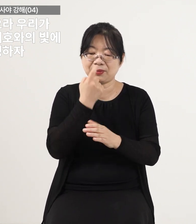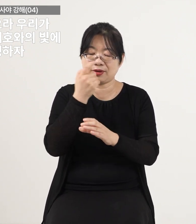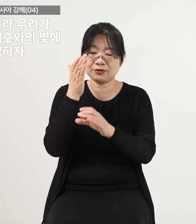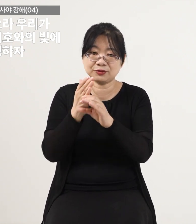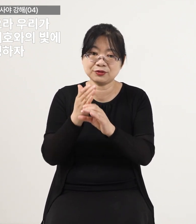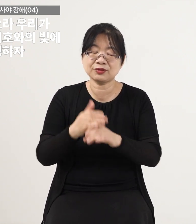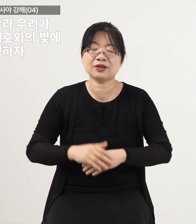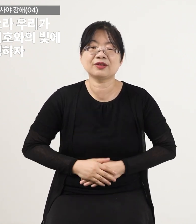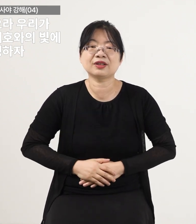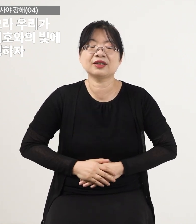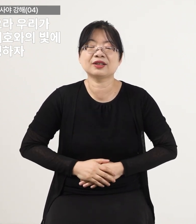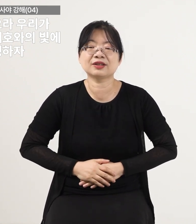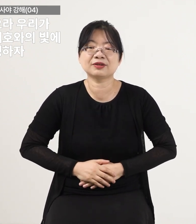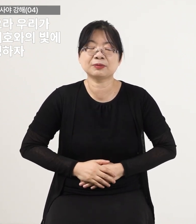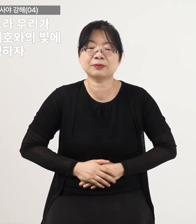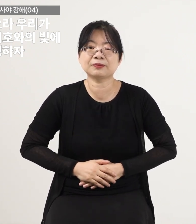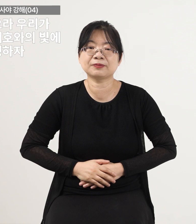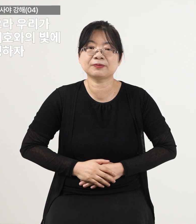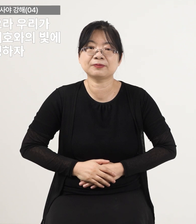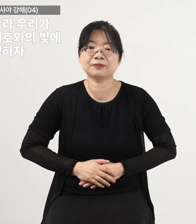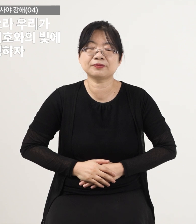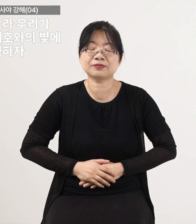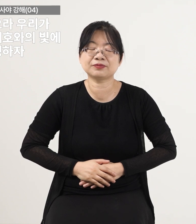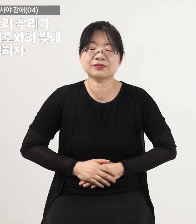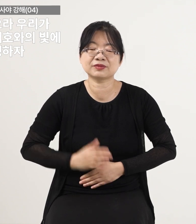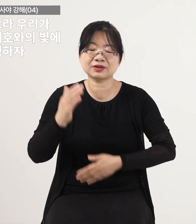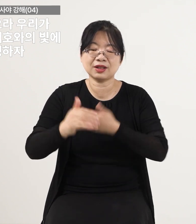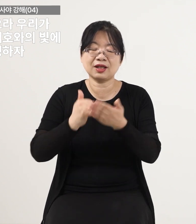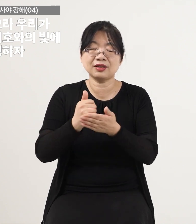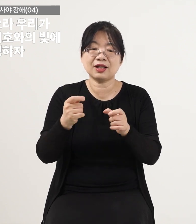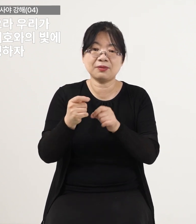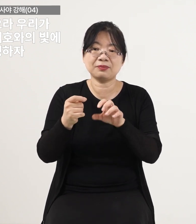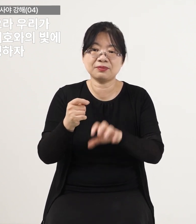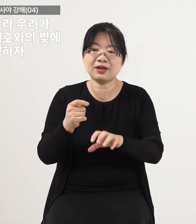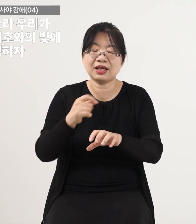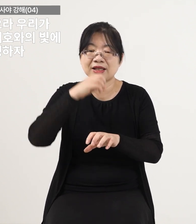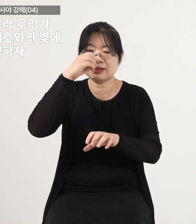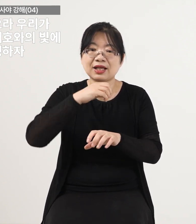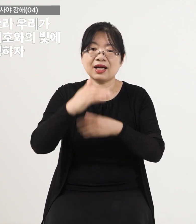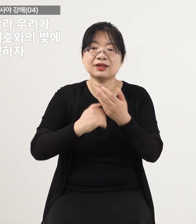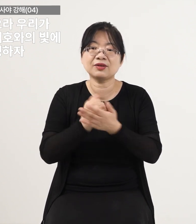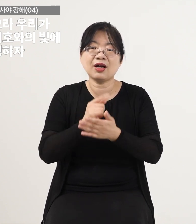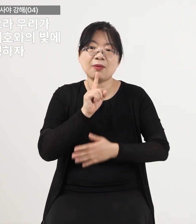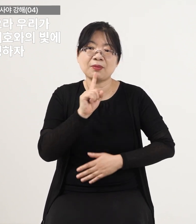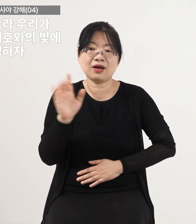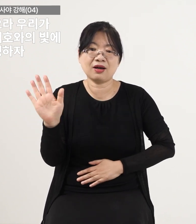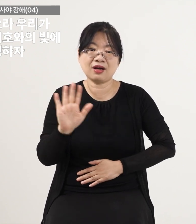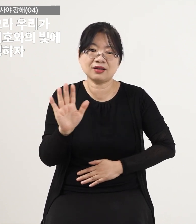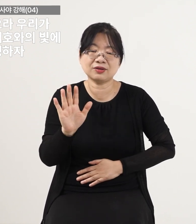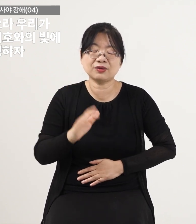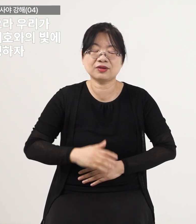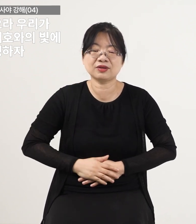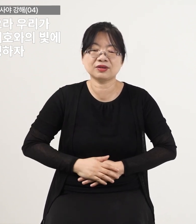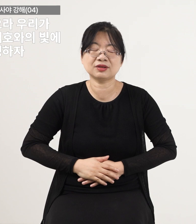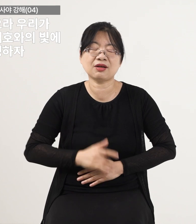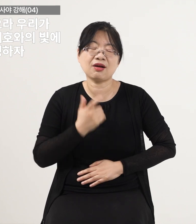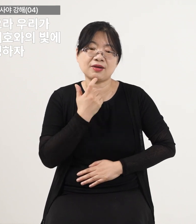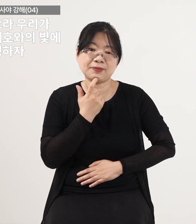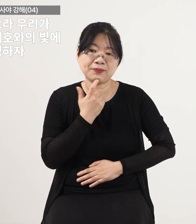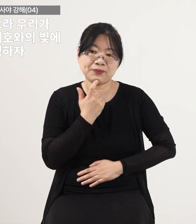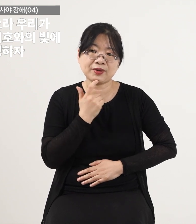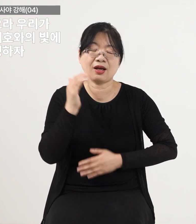거예요. 그래서 그들이 여기 하나님 앞에 그냥 하나님이라고 말하지 않고